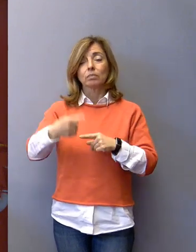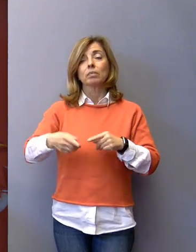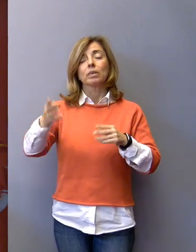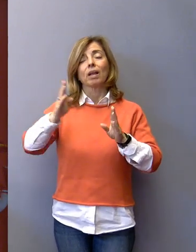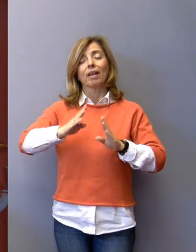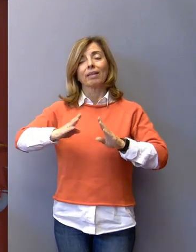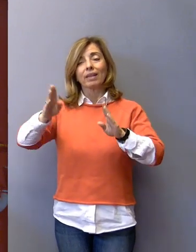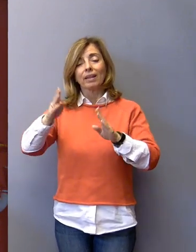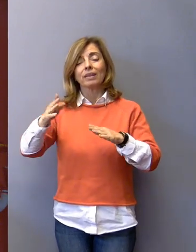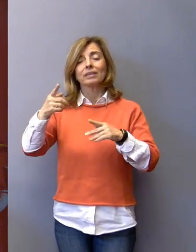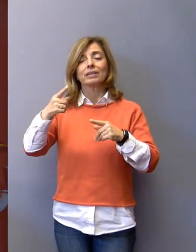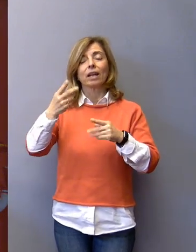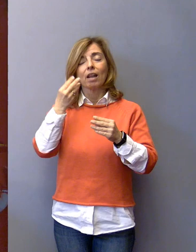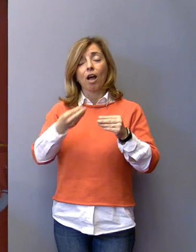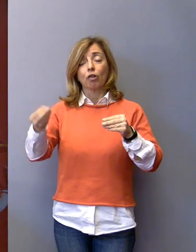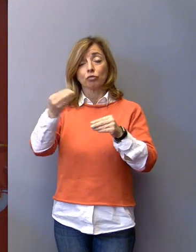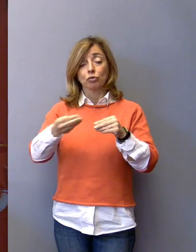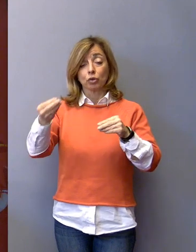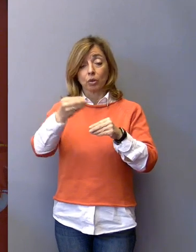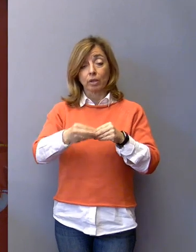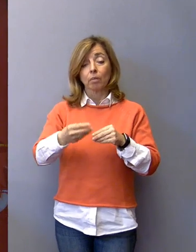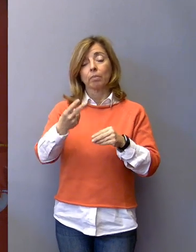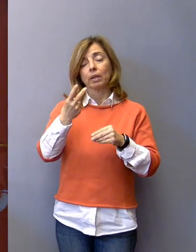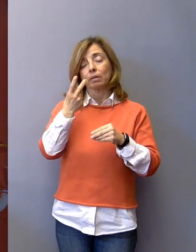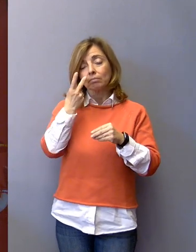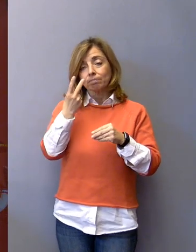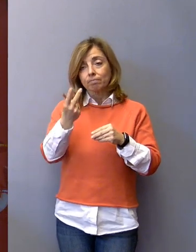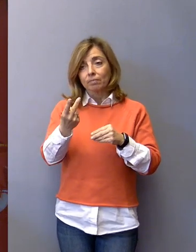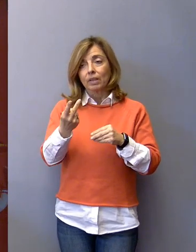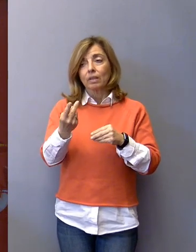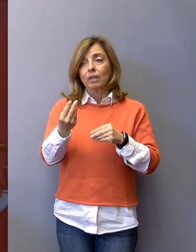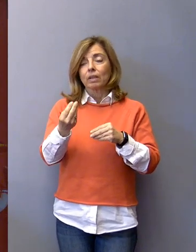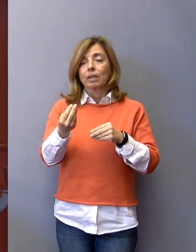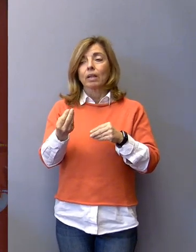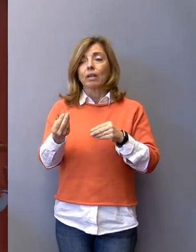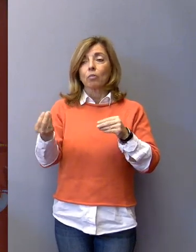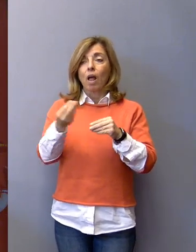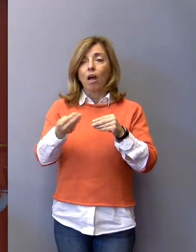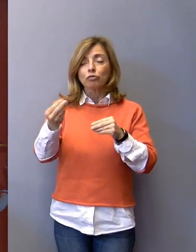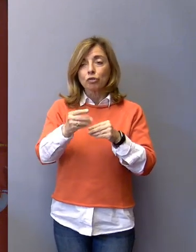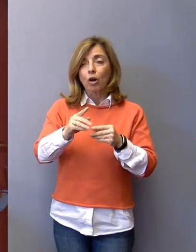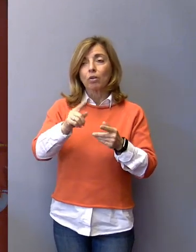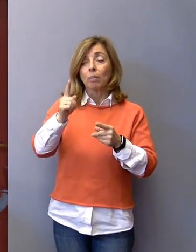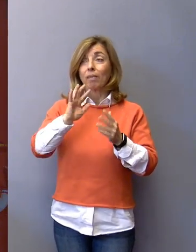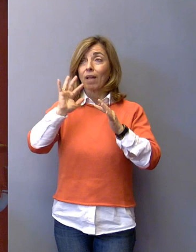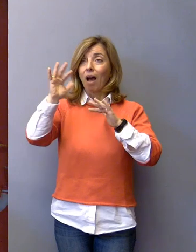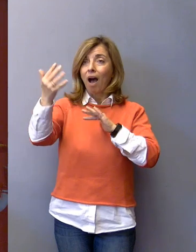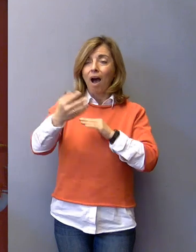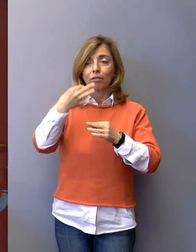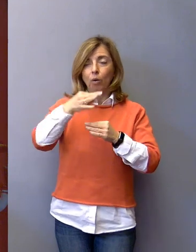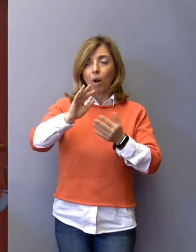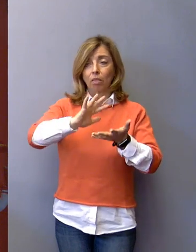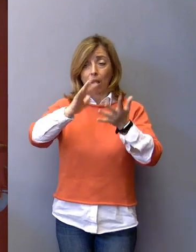oggetto e tenga conto al fine che gli interventi previsti non vadano a peggiorarla Ma soprattutto si vada a migliorarla